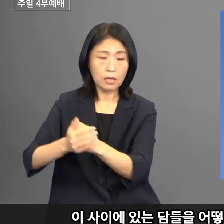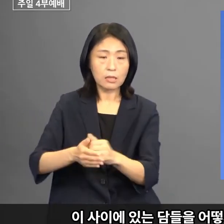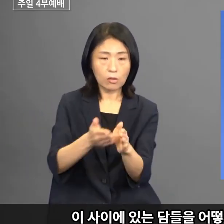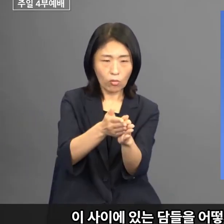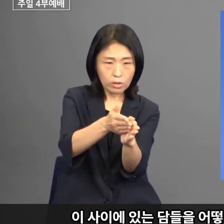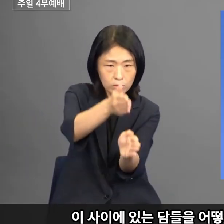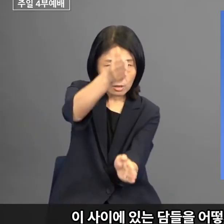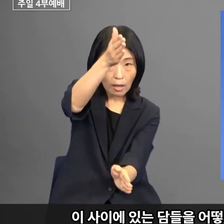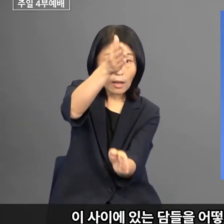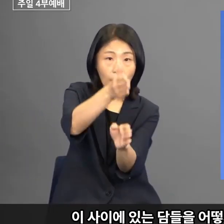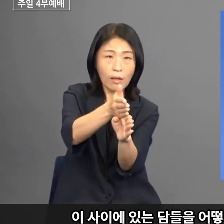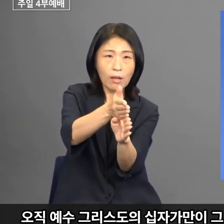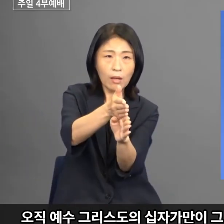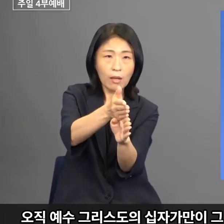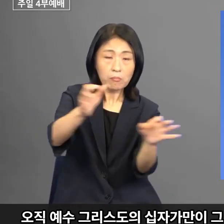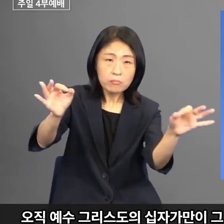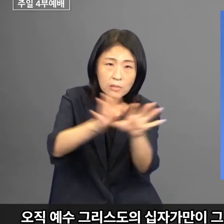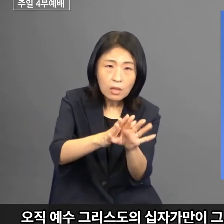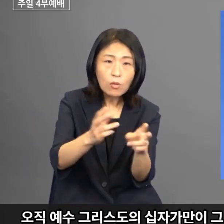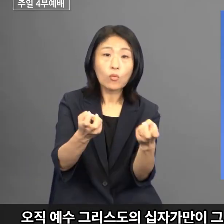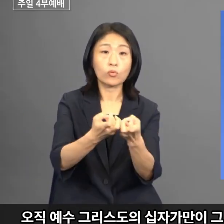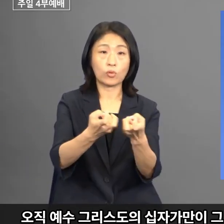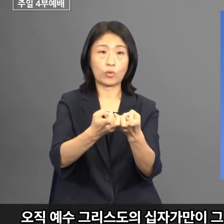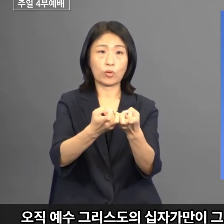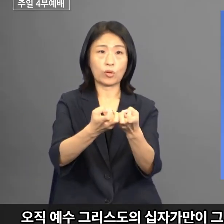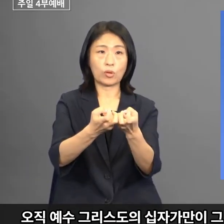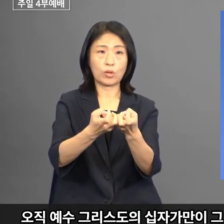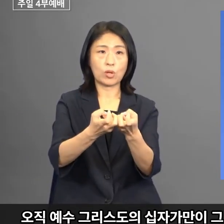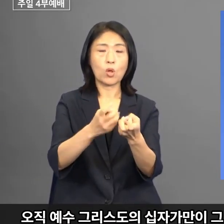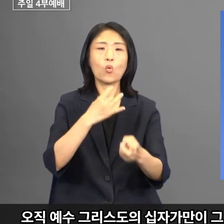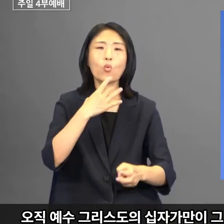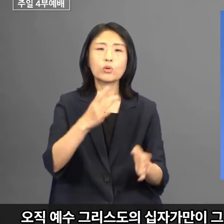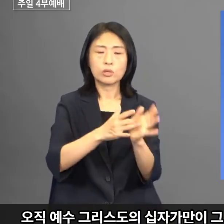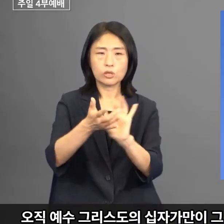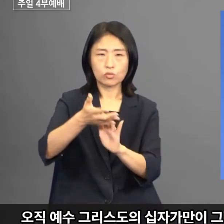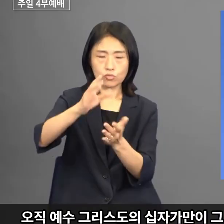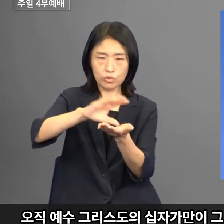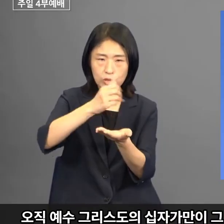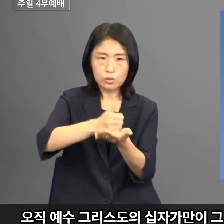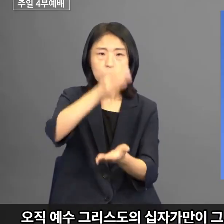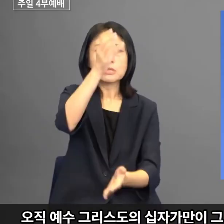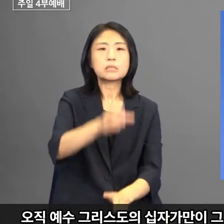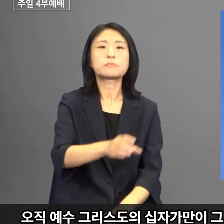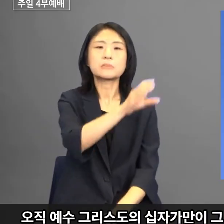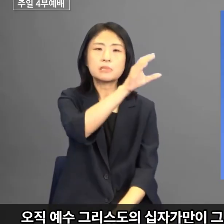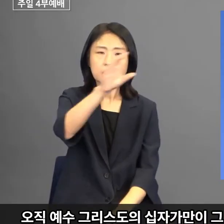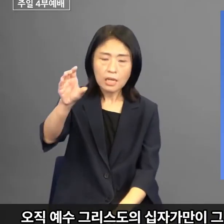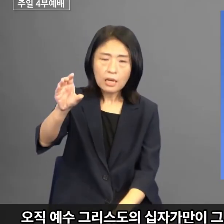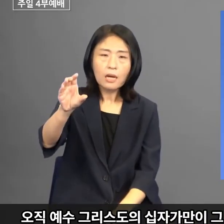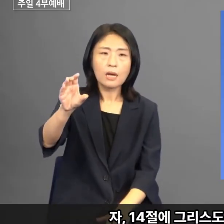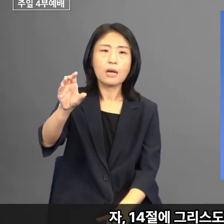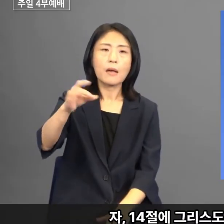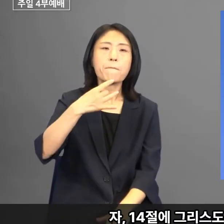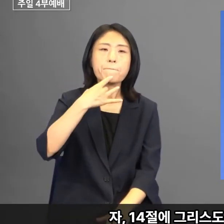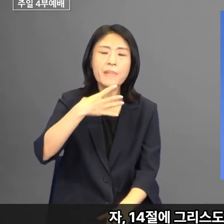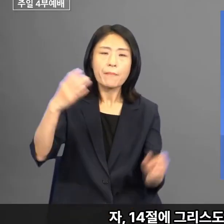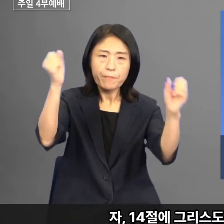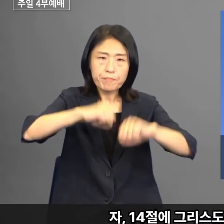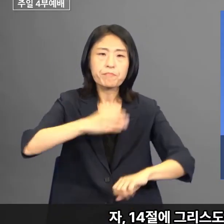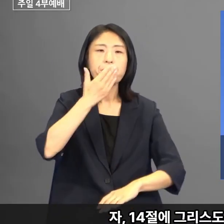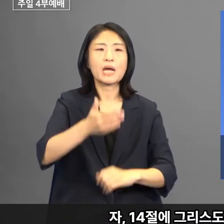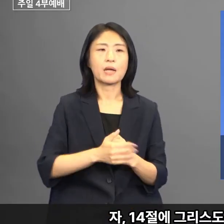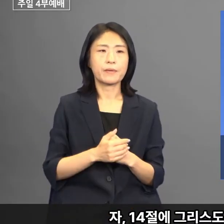수 있을까라고 했을 때 오직 예수 그리스도의 십자가만이 그 담을 허문다라고 말씀을 하고 있습니다. 자,